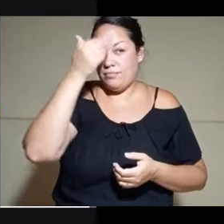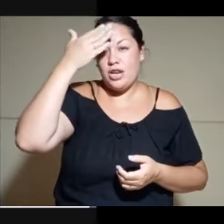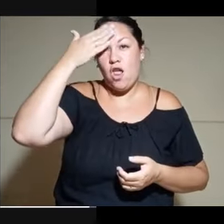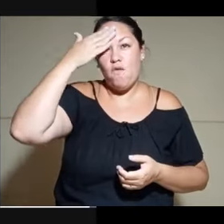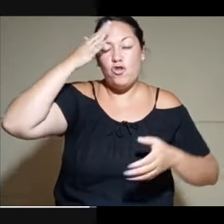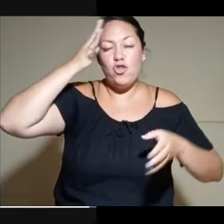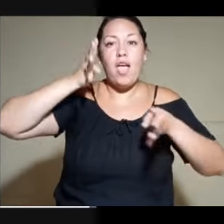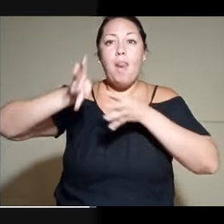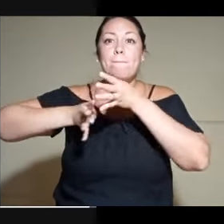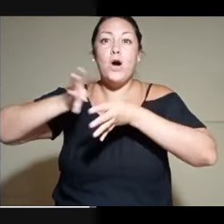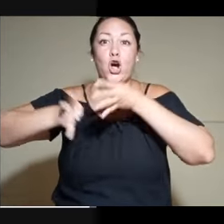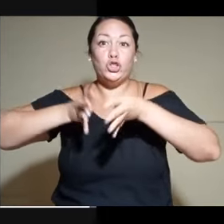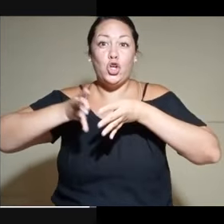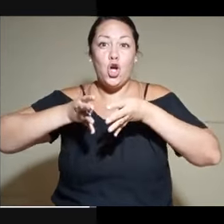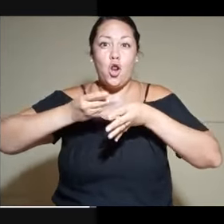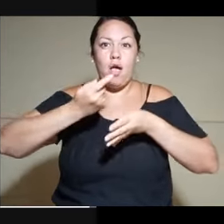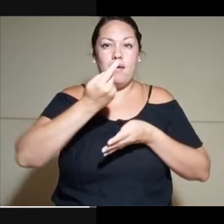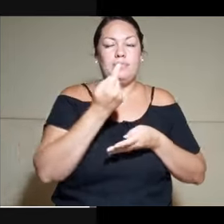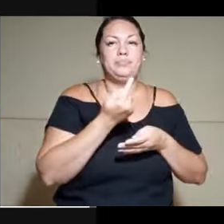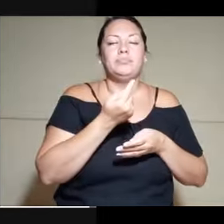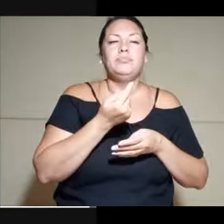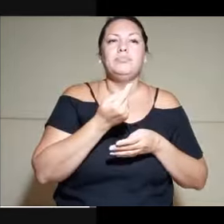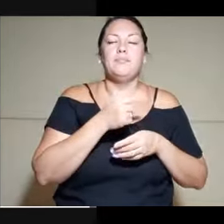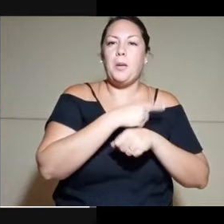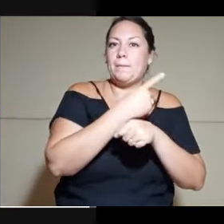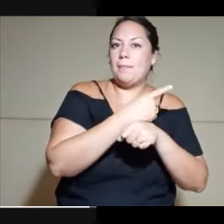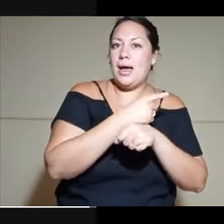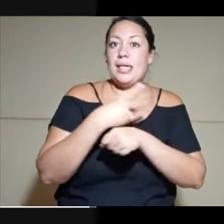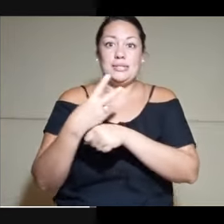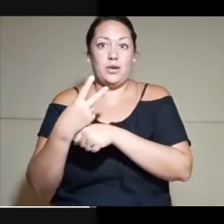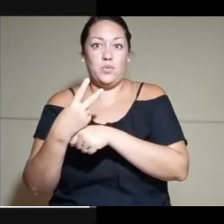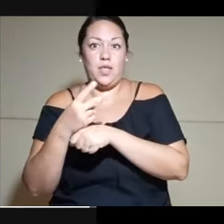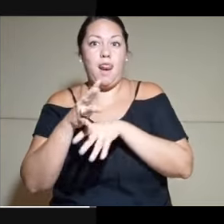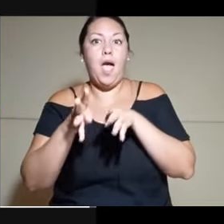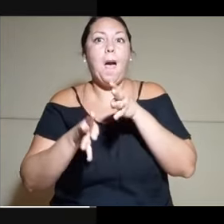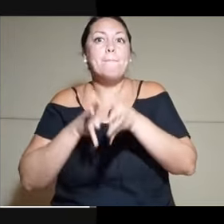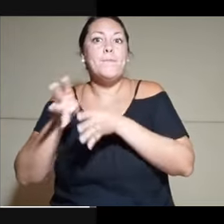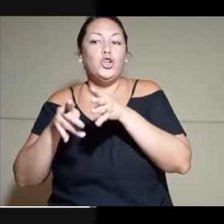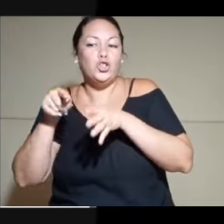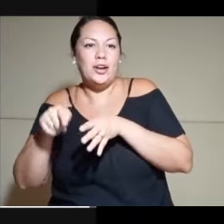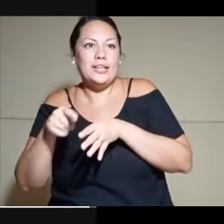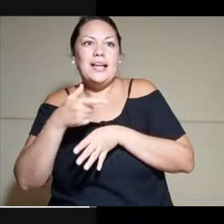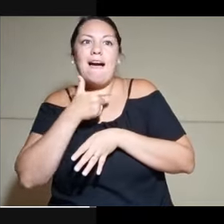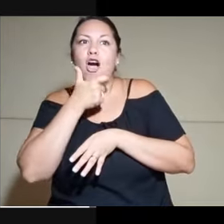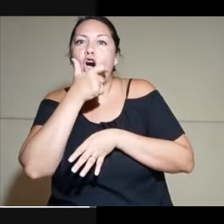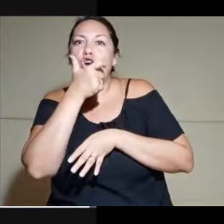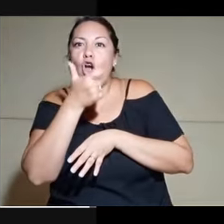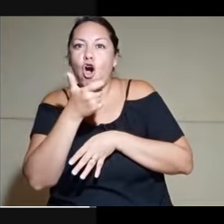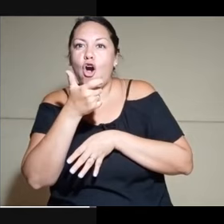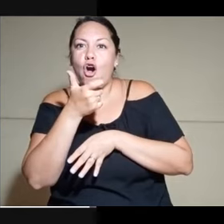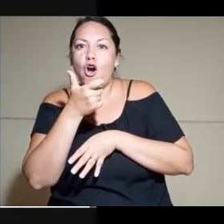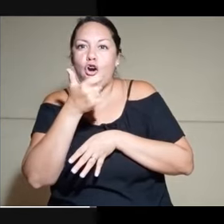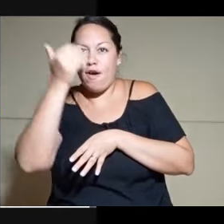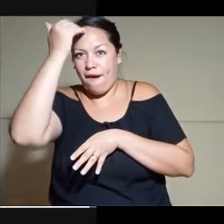Acuérdense que el área motora empezaba en la cisura, por delante de la cisura de Rolando, entonces el lóbulo frontal tenemos el área motora, tenemos el área